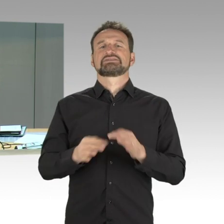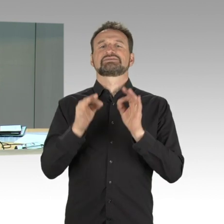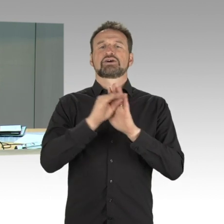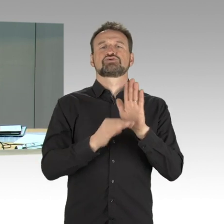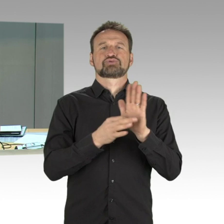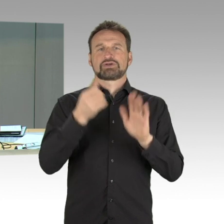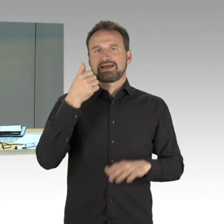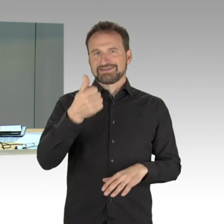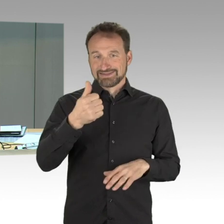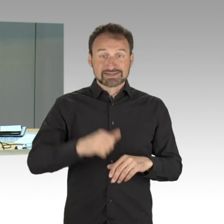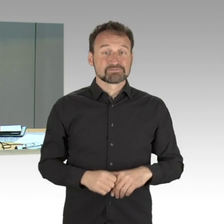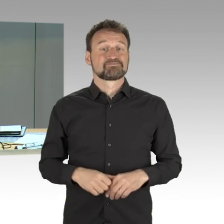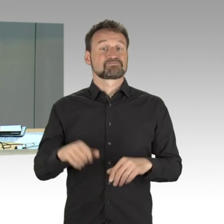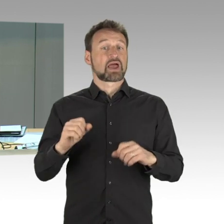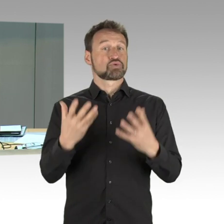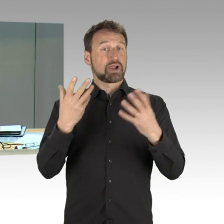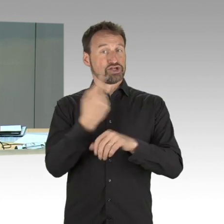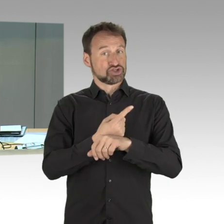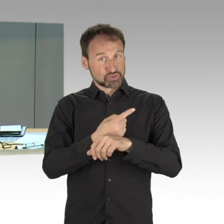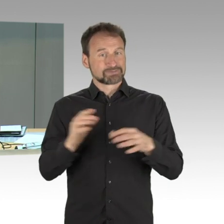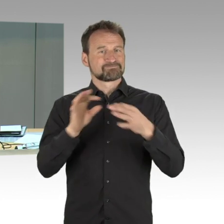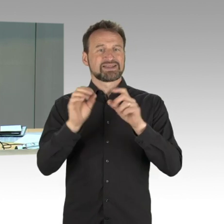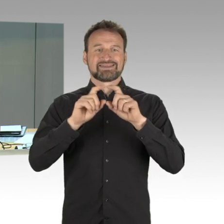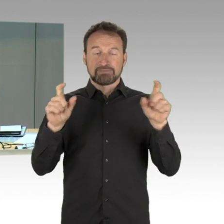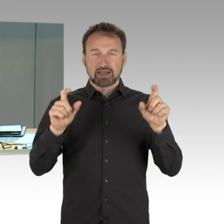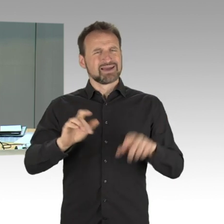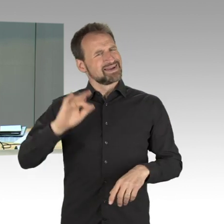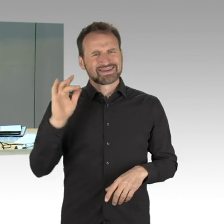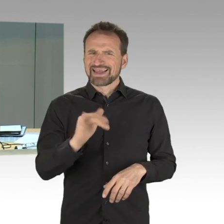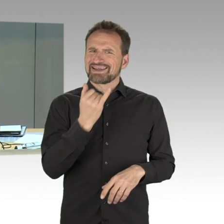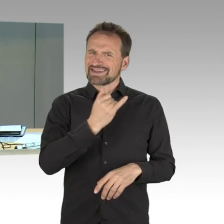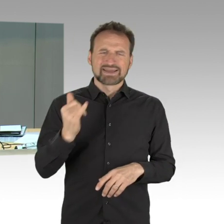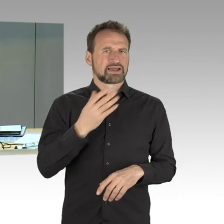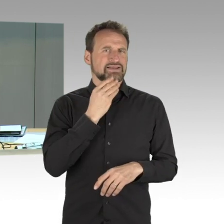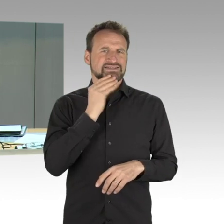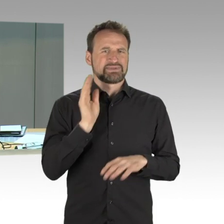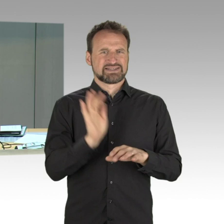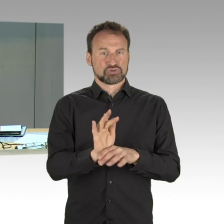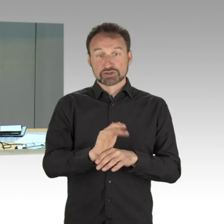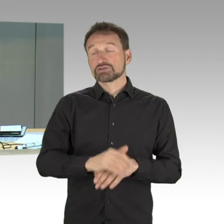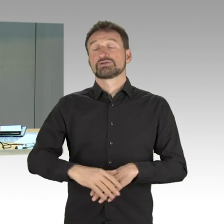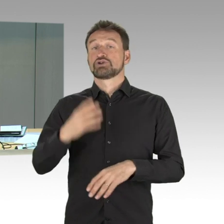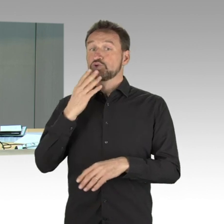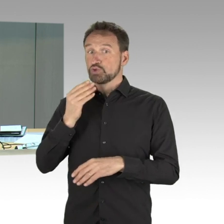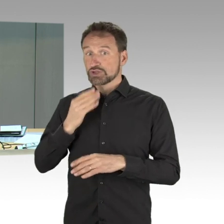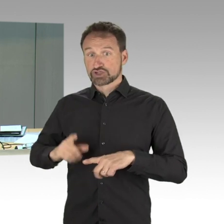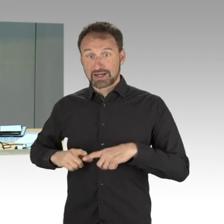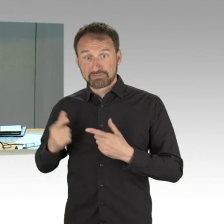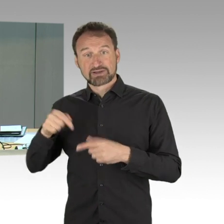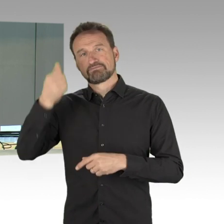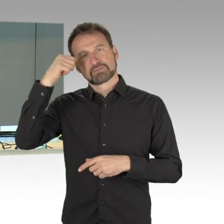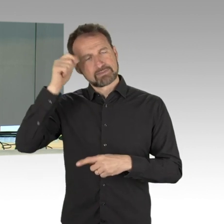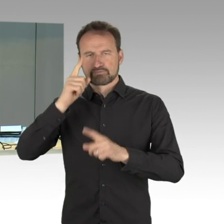Fraktion Bündnis 90 Die Grünen. In Verbindung mit dem Tagesordnungspunkt 31, Mitteilung zur Kenntnisnahme, Drucksache